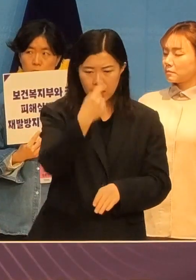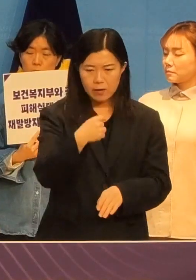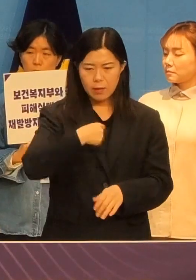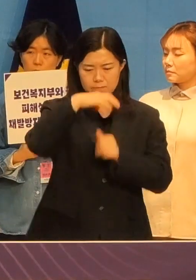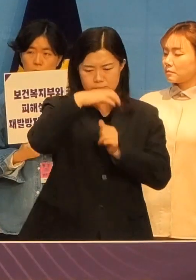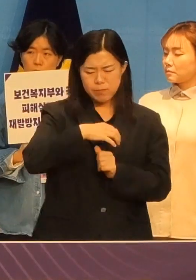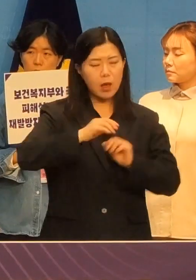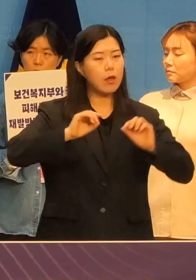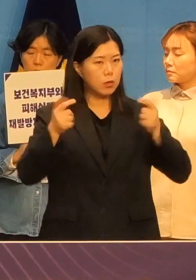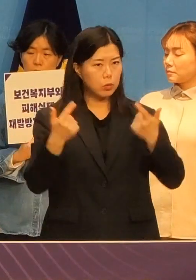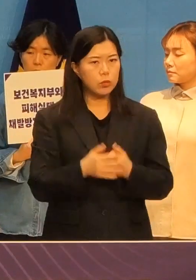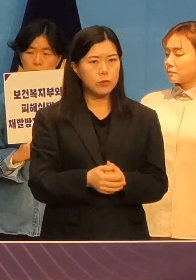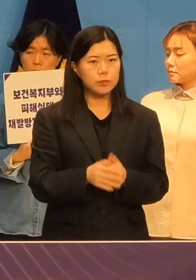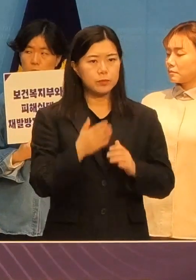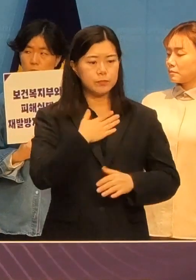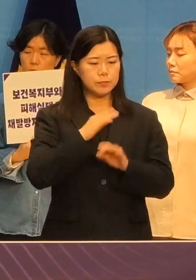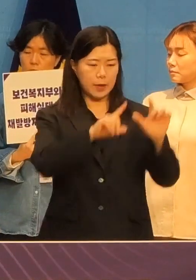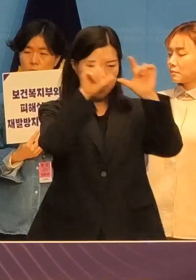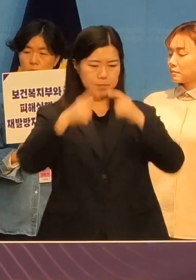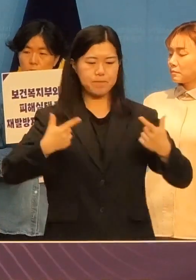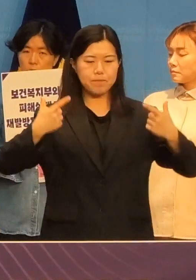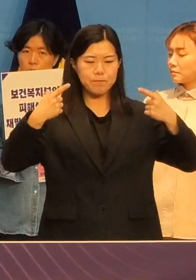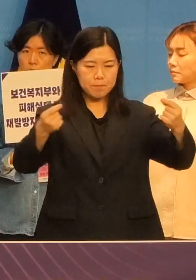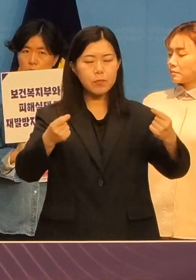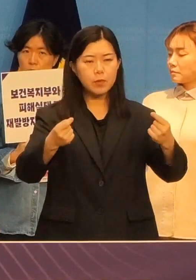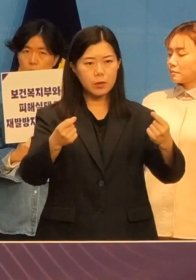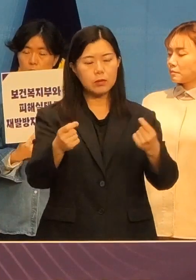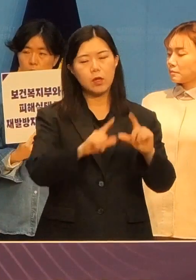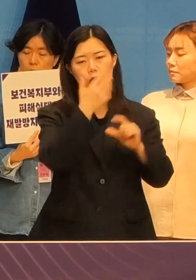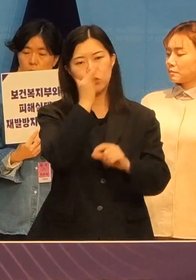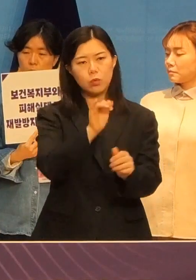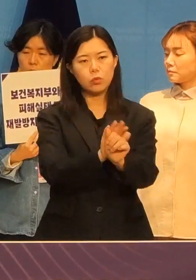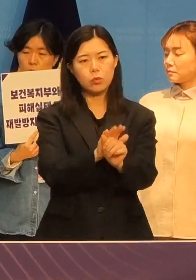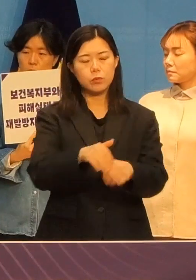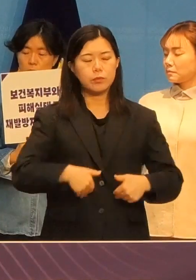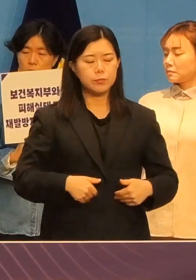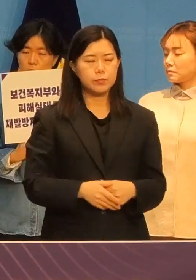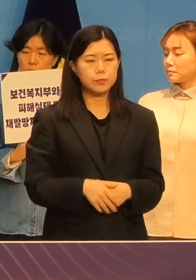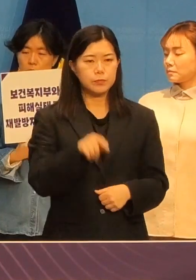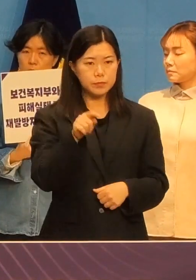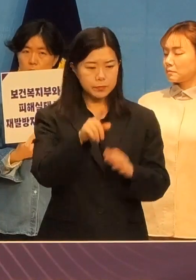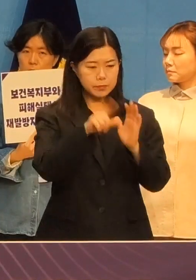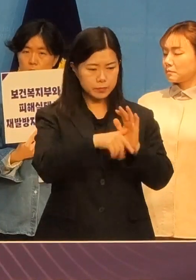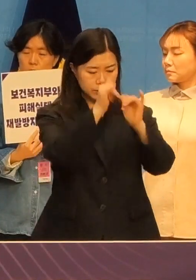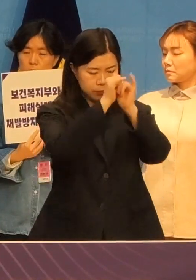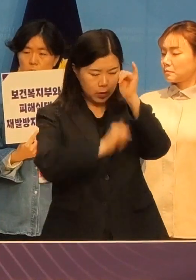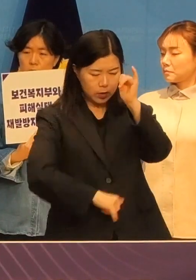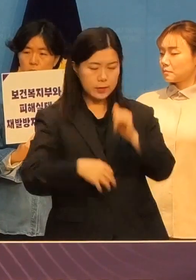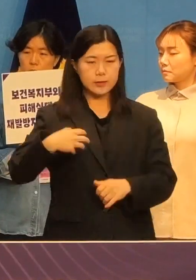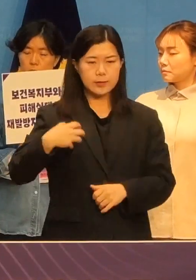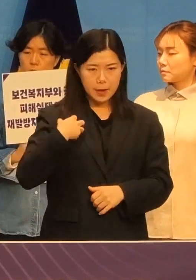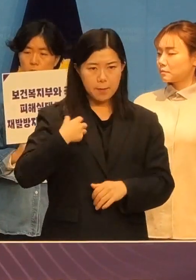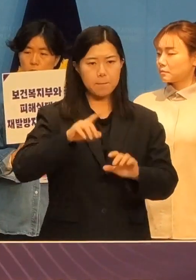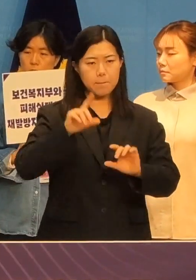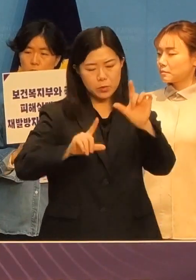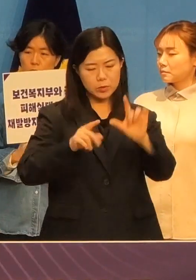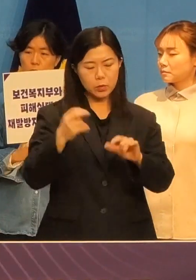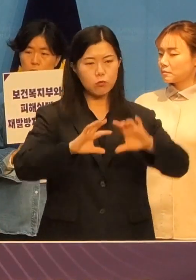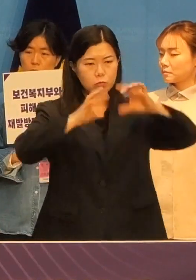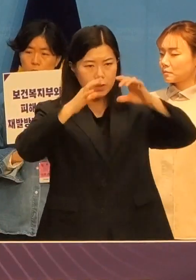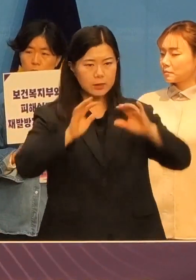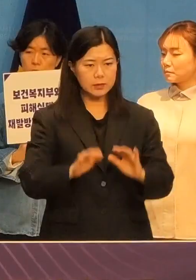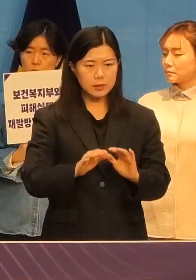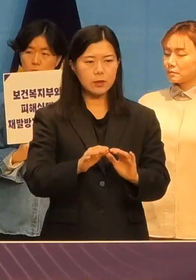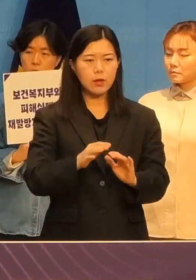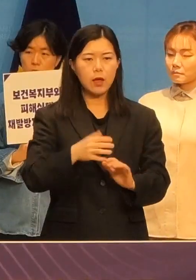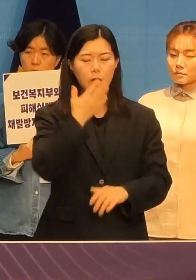것이 아닌 자신의 삶으로서 구성될 수 있도록 해야 합니다. 그것이 이 역사에 중대한 책임이 있는 국가가 지금 당장 해야